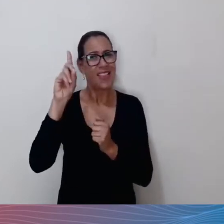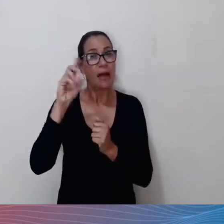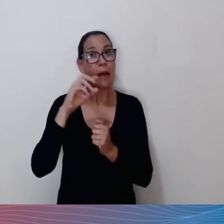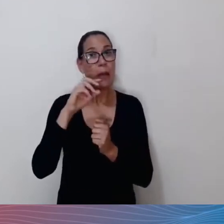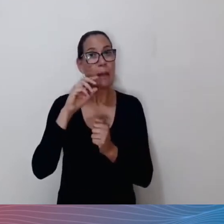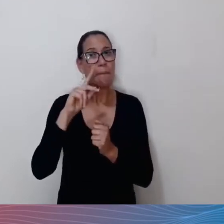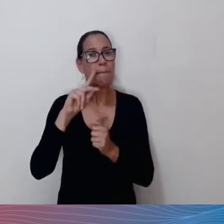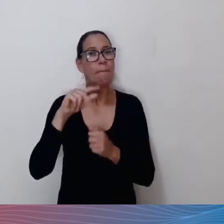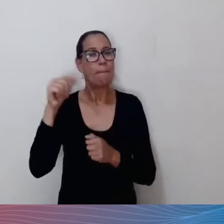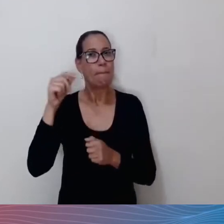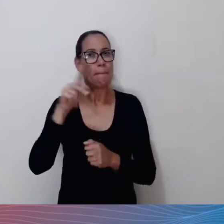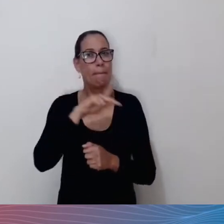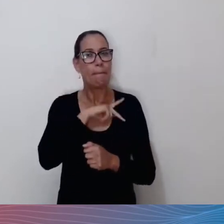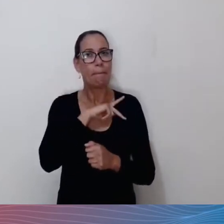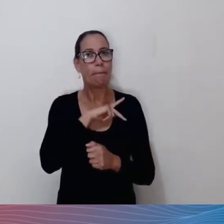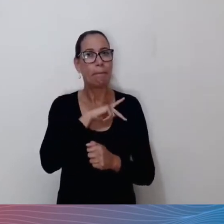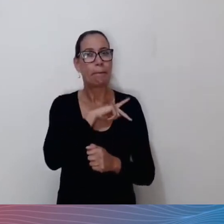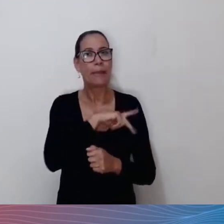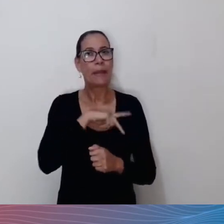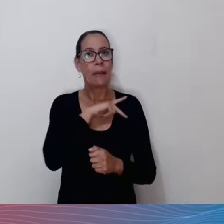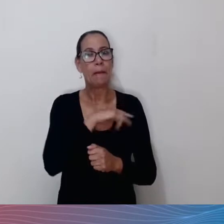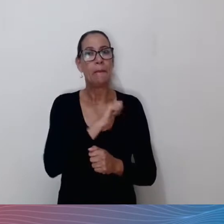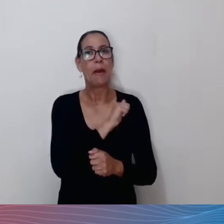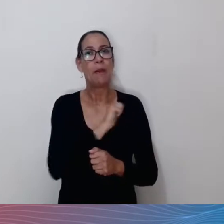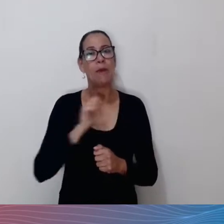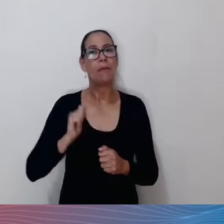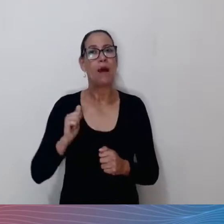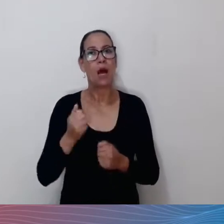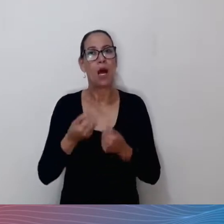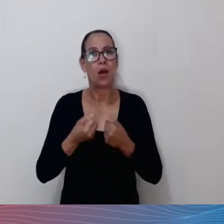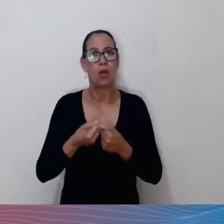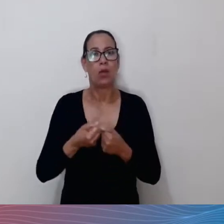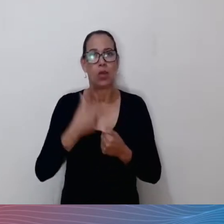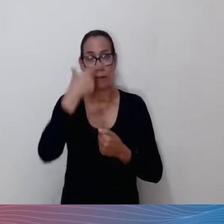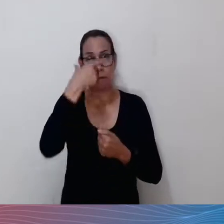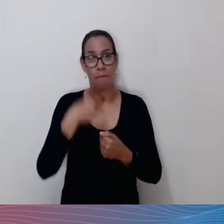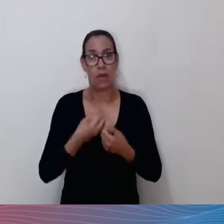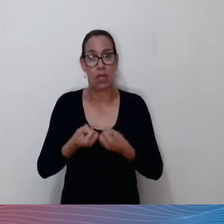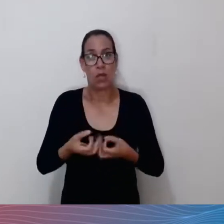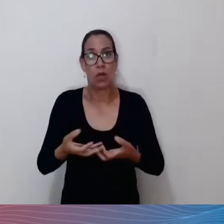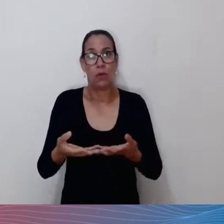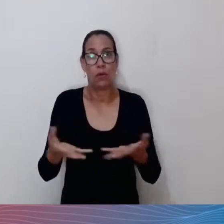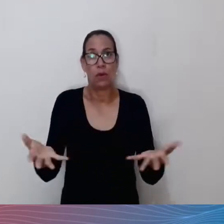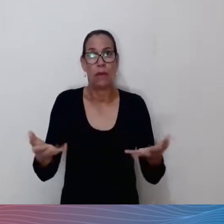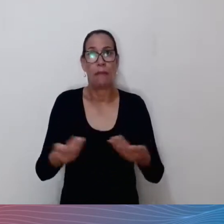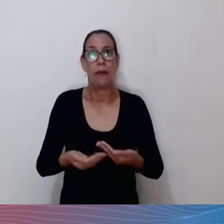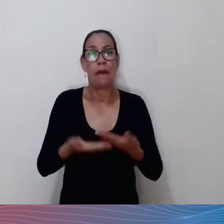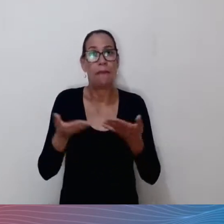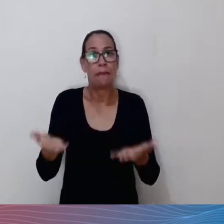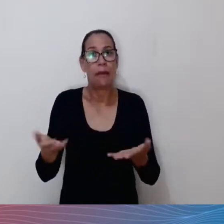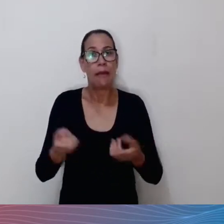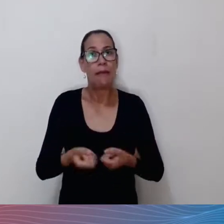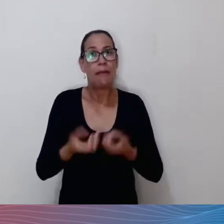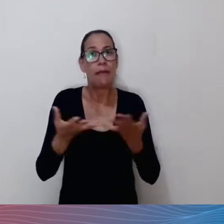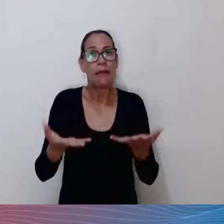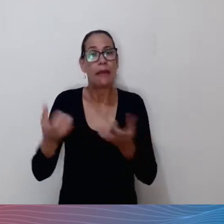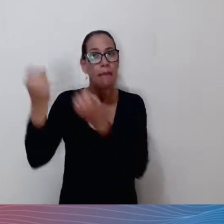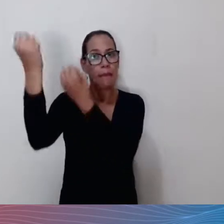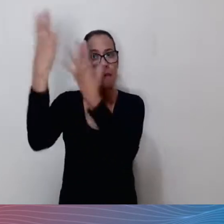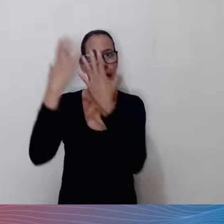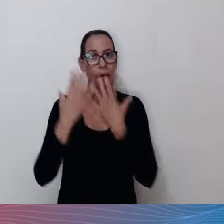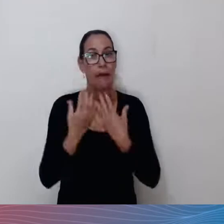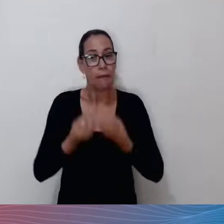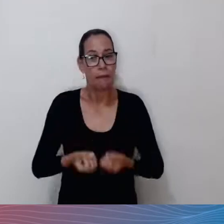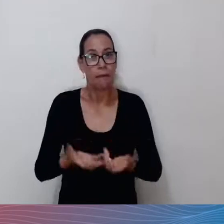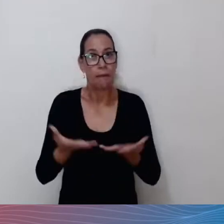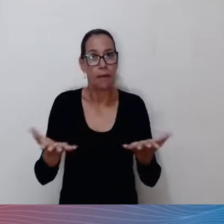de Deus, ou como o dispensador da graça de Deus. O que esse apóstolo fez, irmãos,